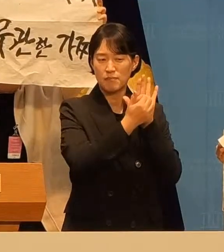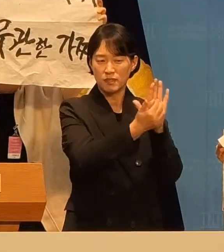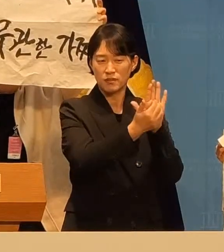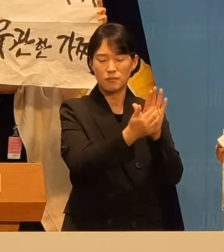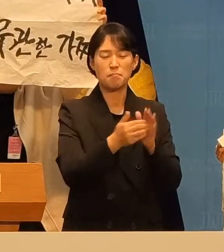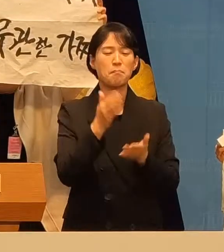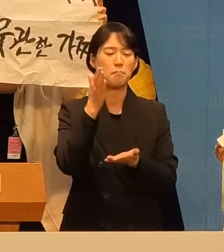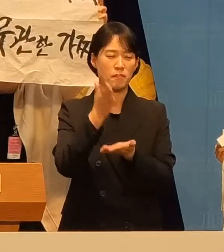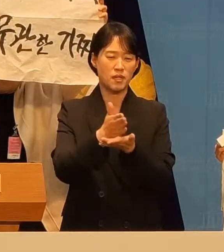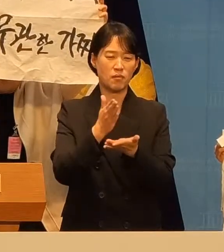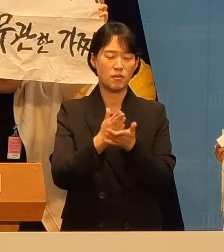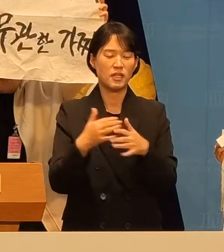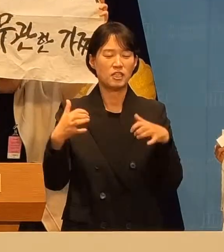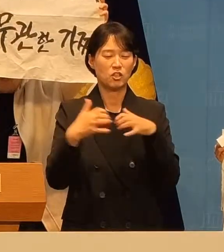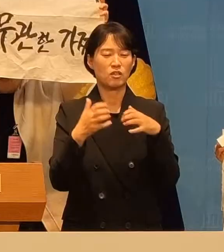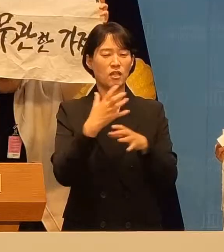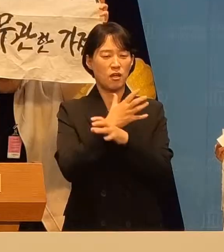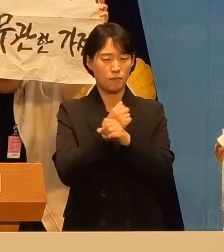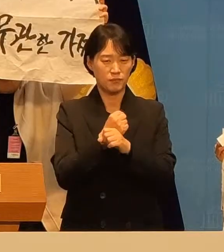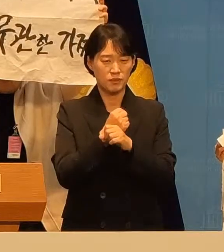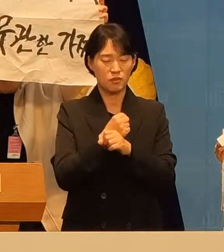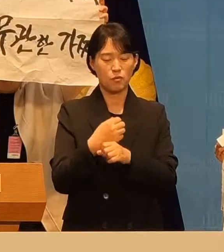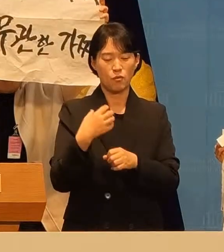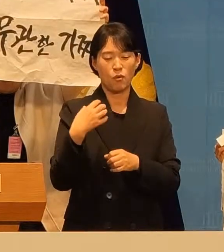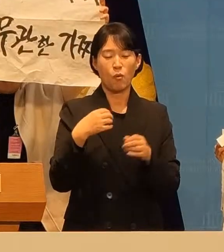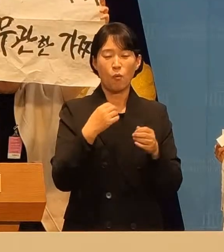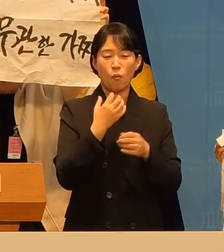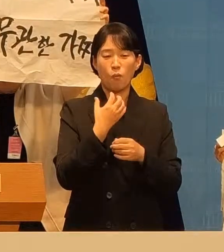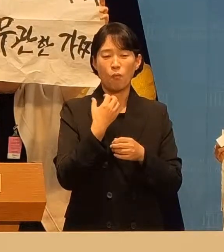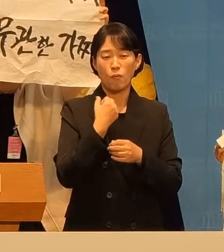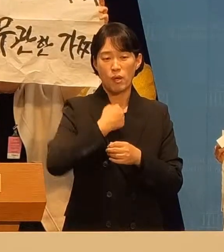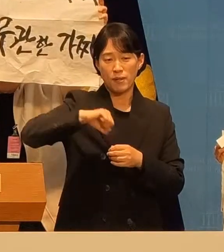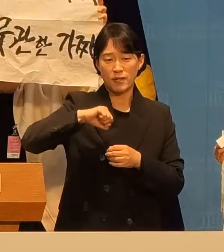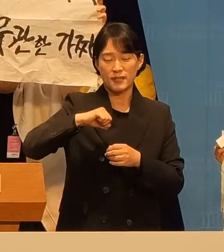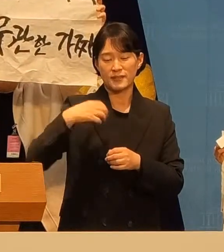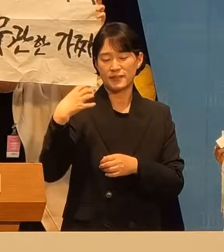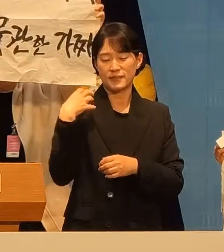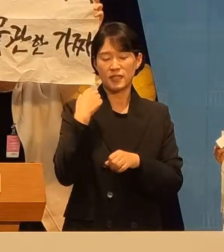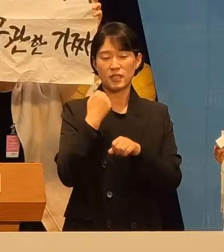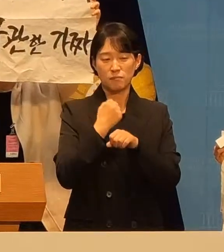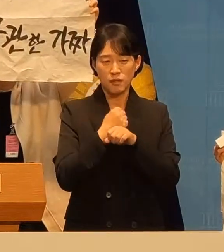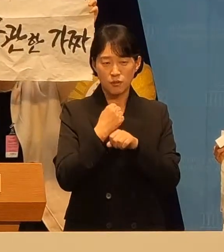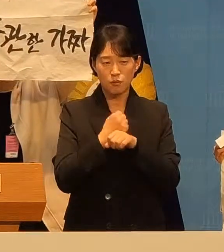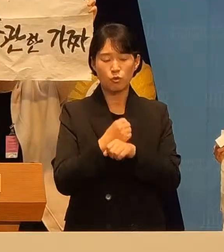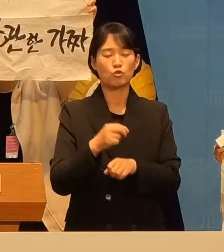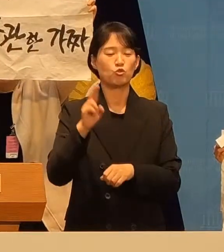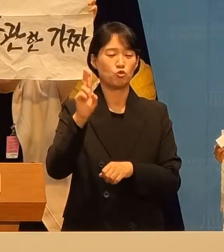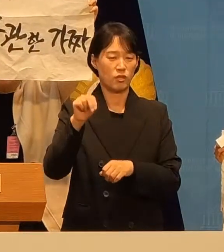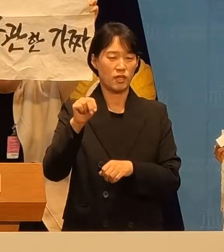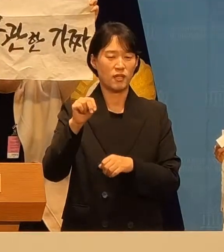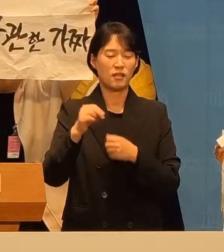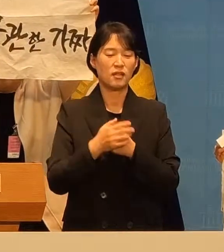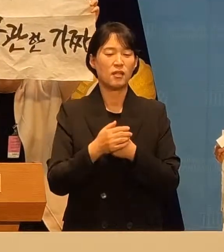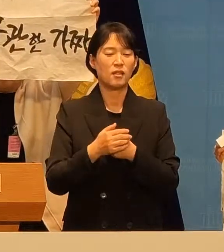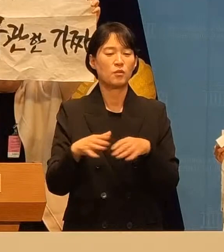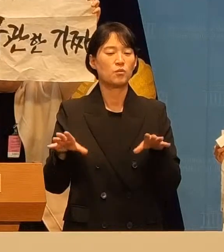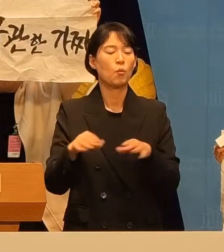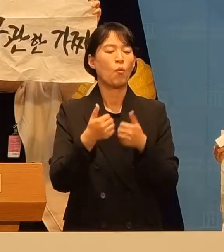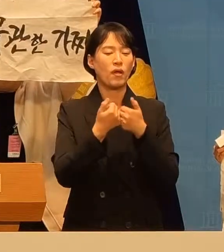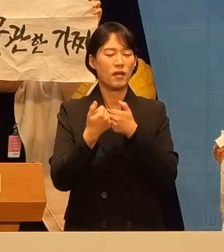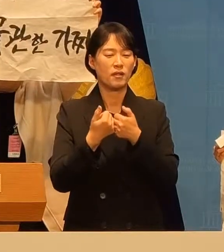중단하고 정전협정 위반을 책임지고 1975년 유엔 총회 결의에 따라